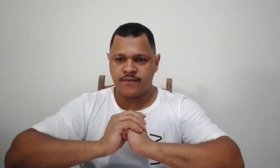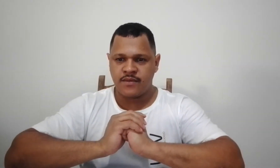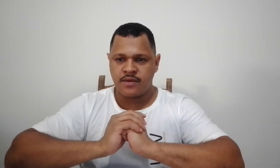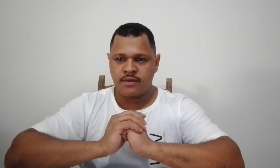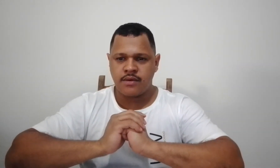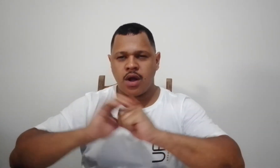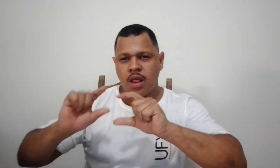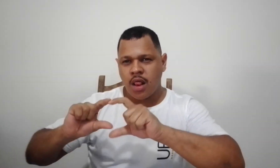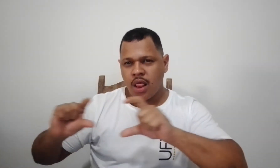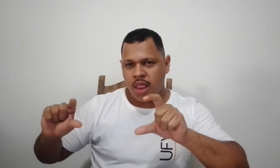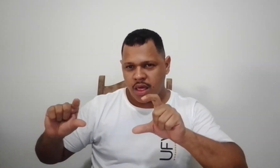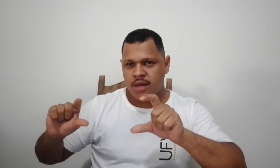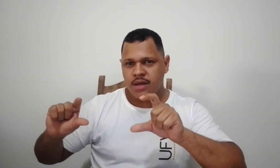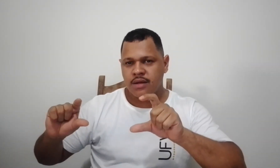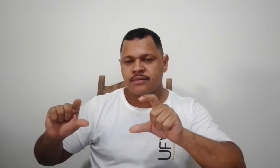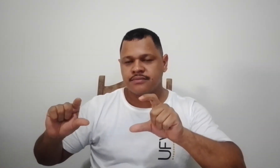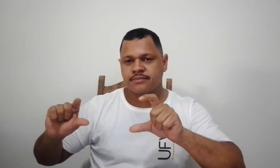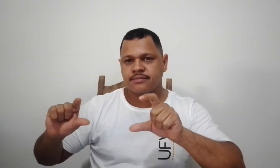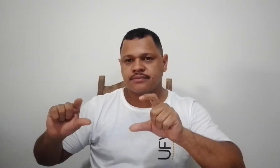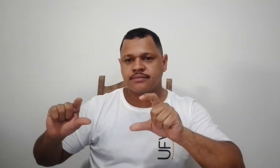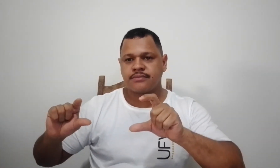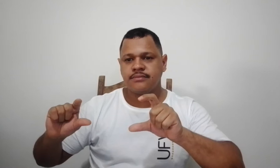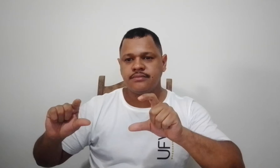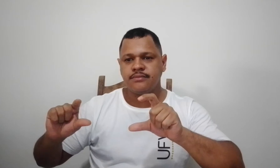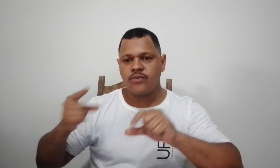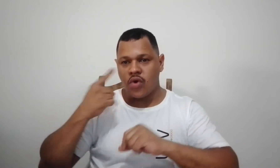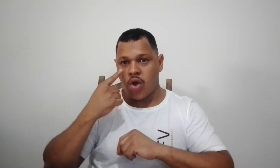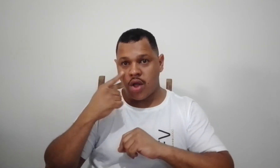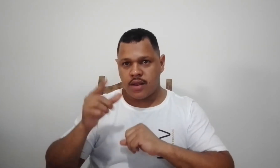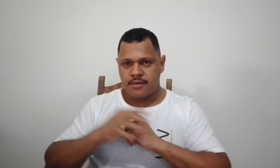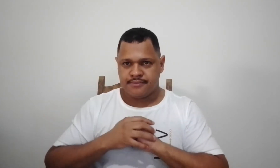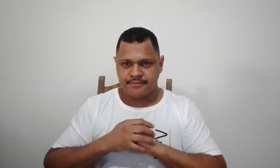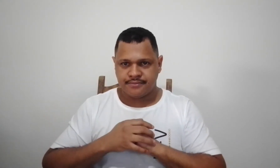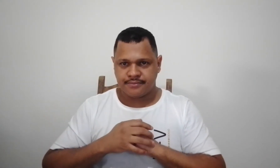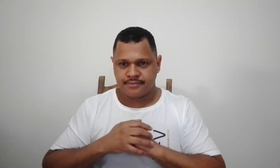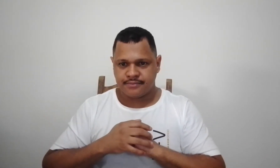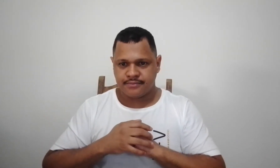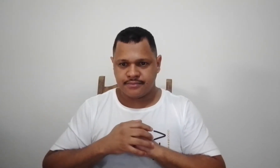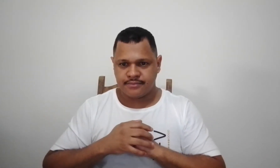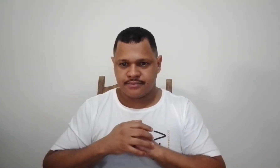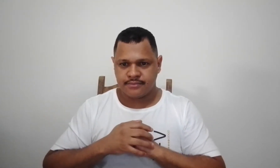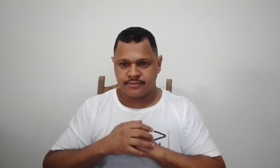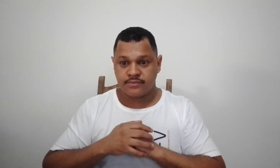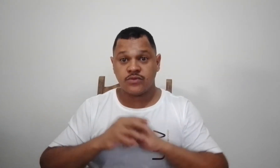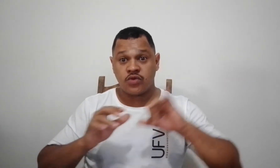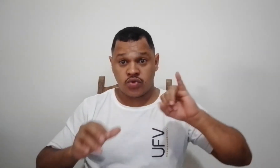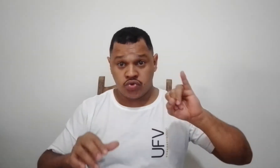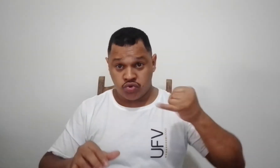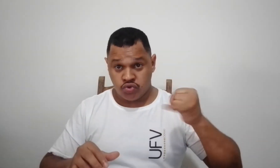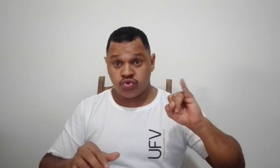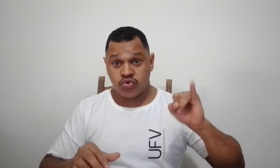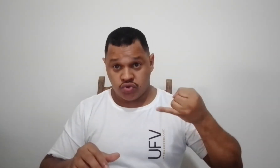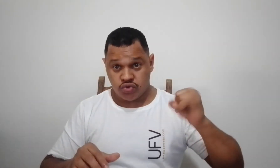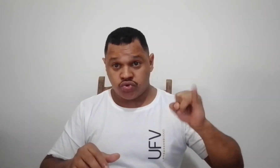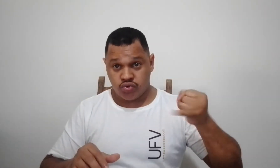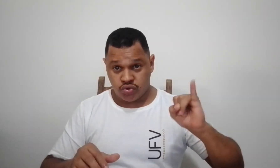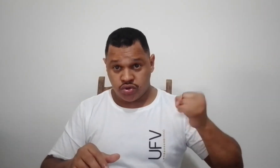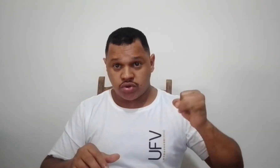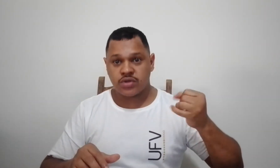uma componente imaginária, seno de ômega t. Observe que utiliza-se o j também na representação do número complexo,